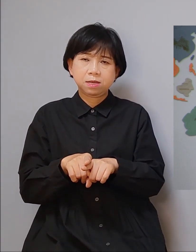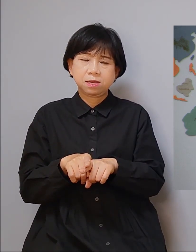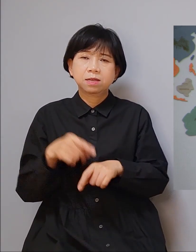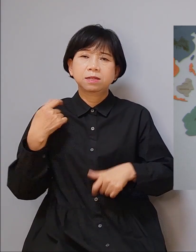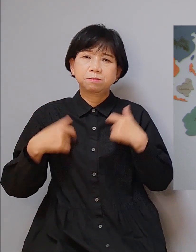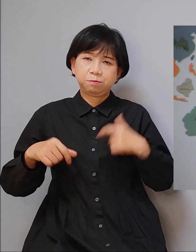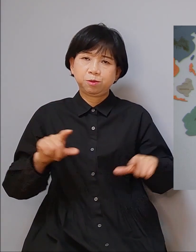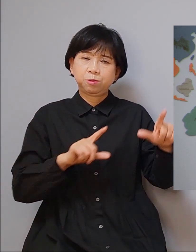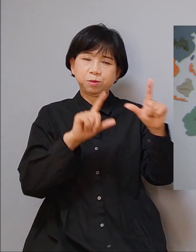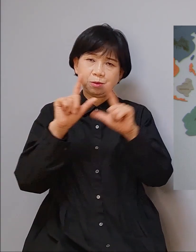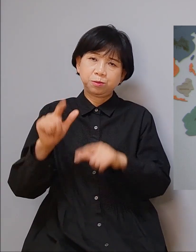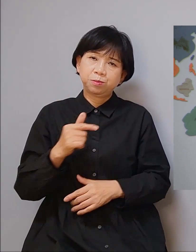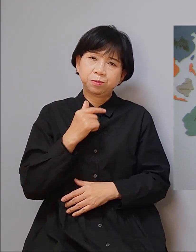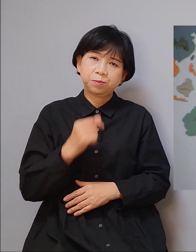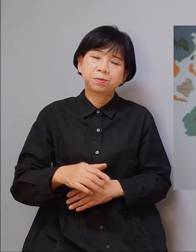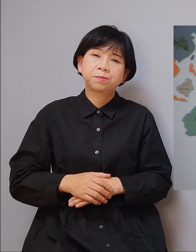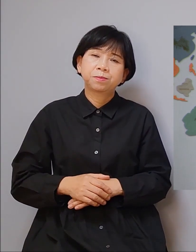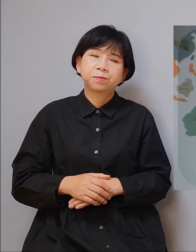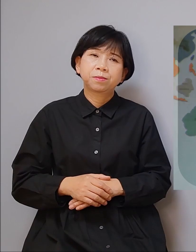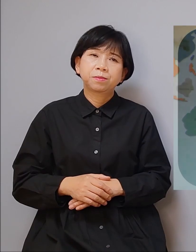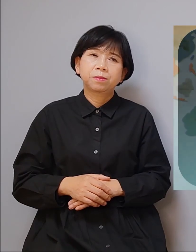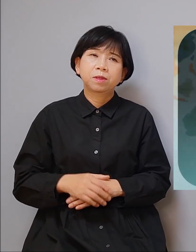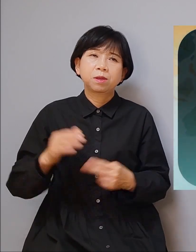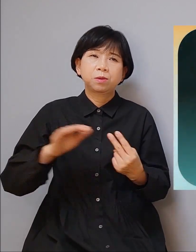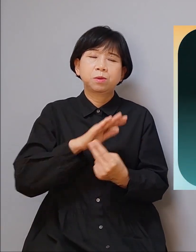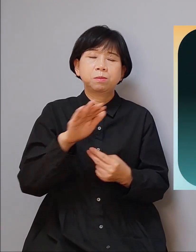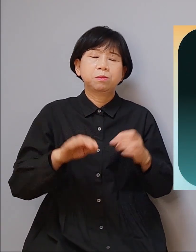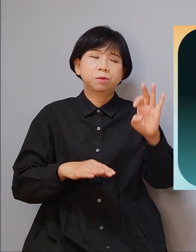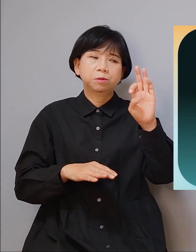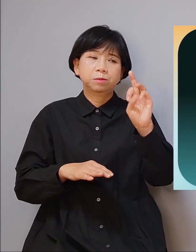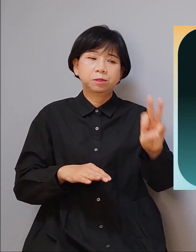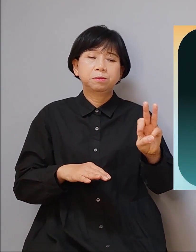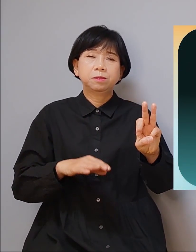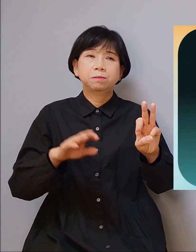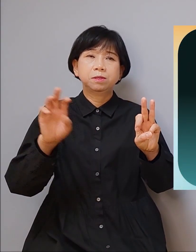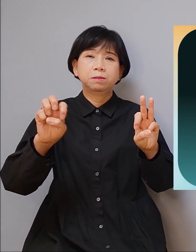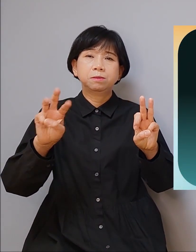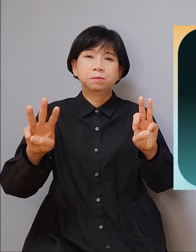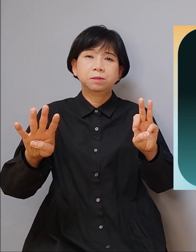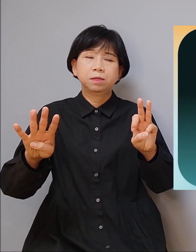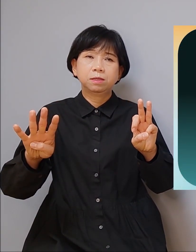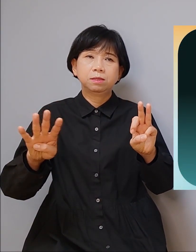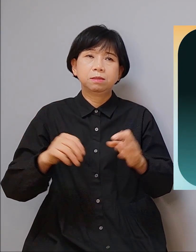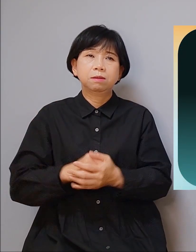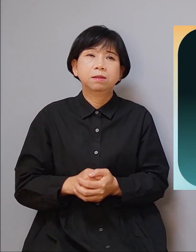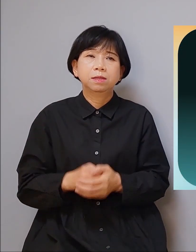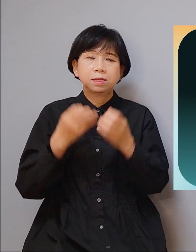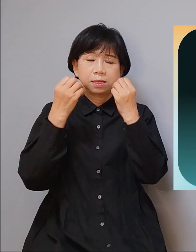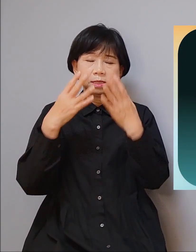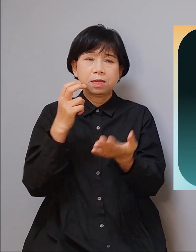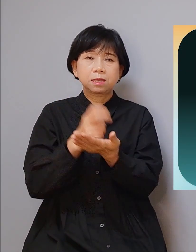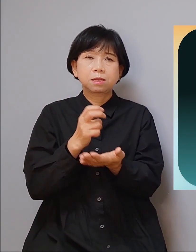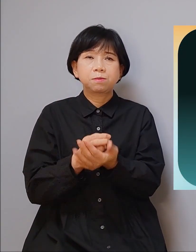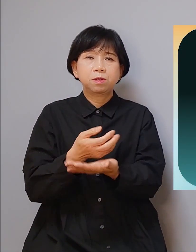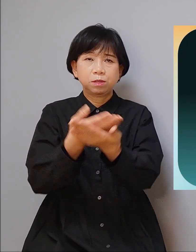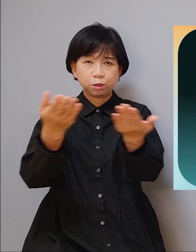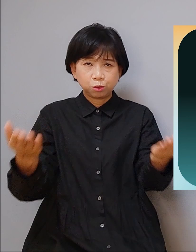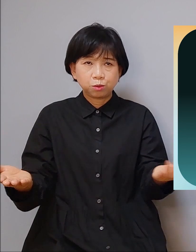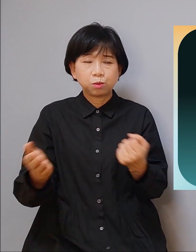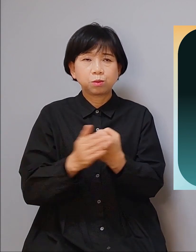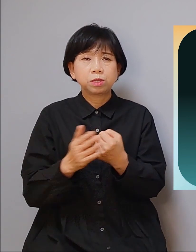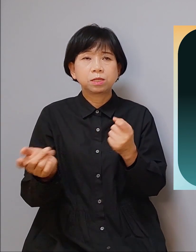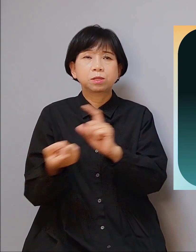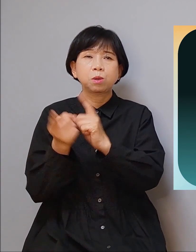누리도록 하셔야 됩니다. 요한복음 13장 34절은 같이 한번 읽어보겠습니다. 새 계명을 너희에게 주노니